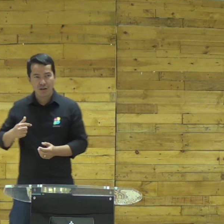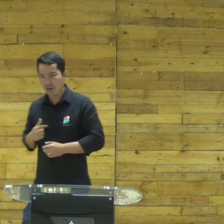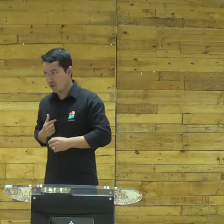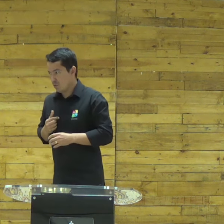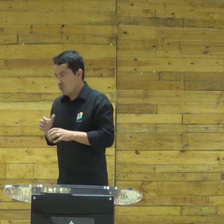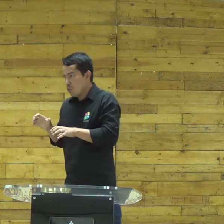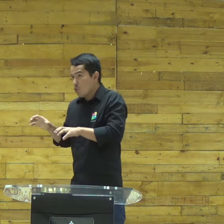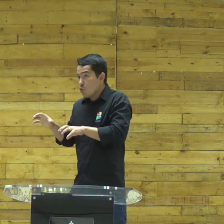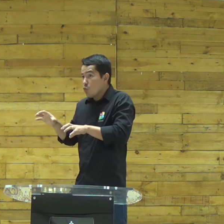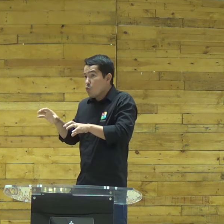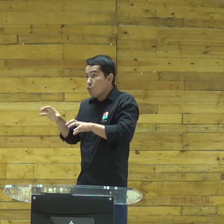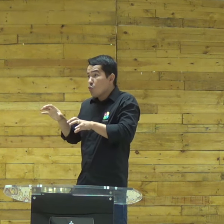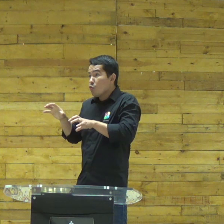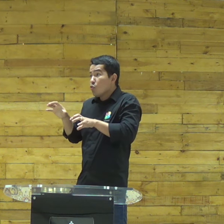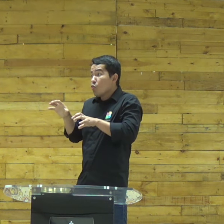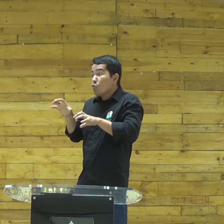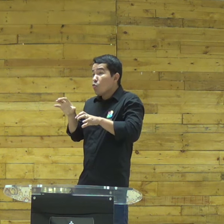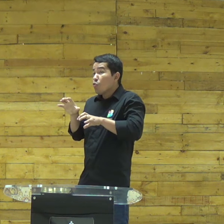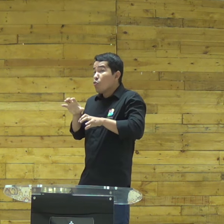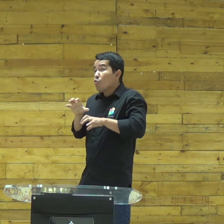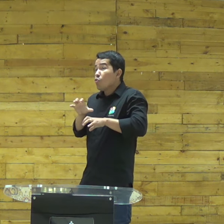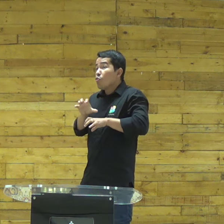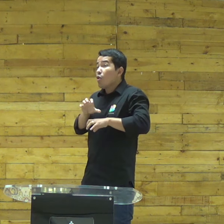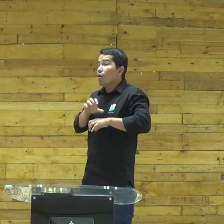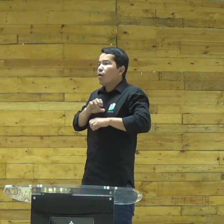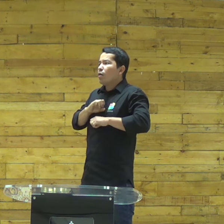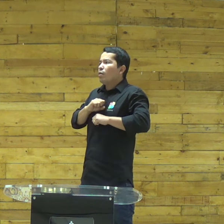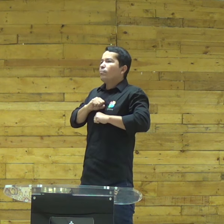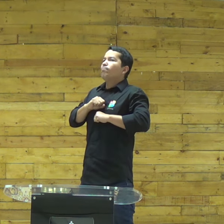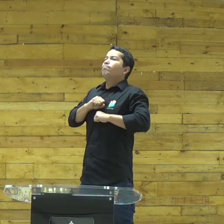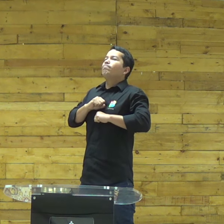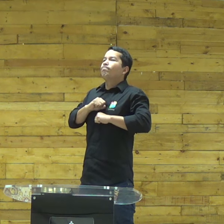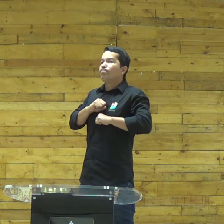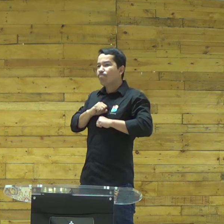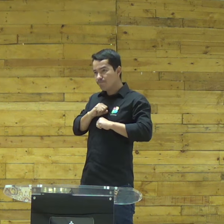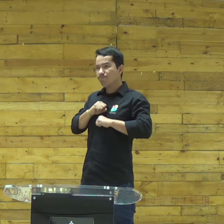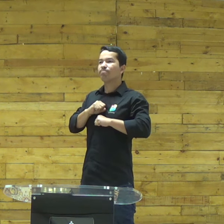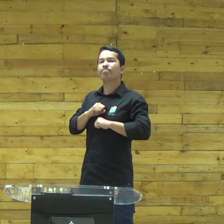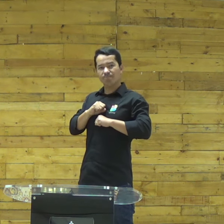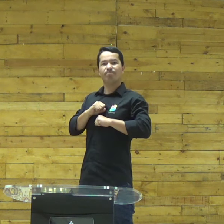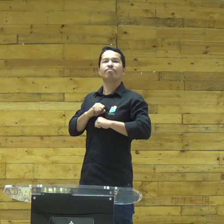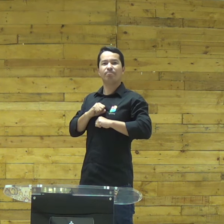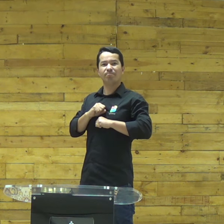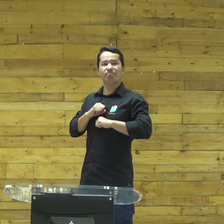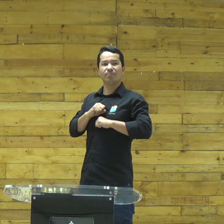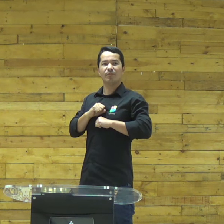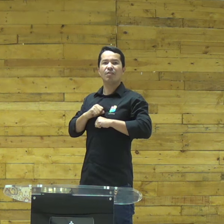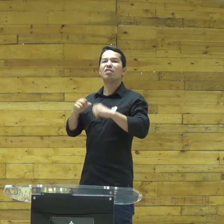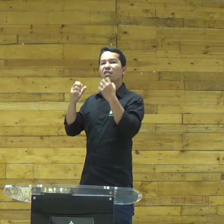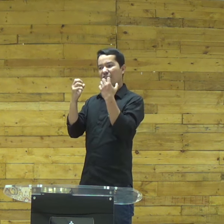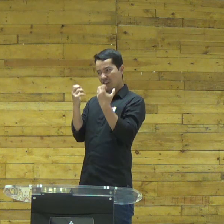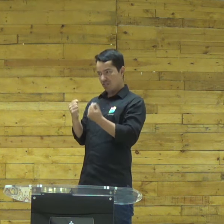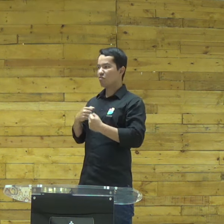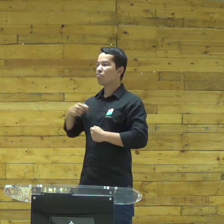pouquinho tentando falar e eu acabei recebendo aquela influência E